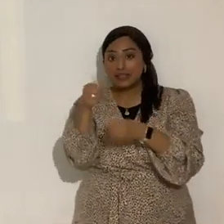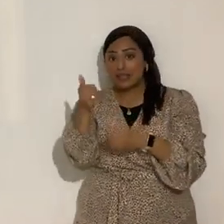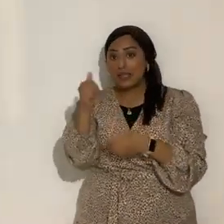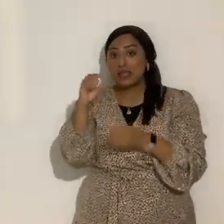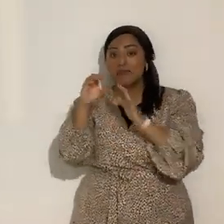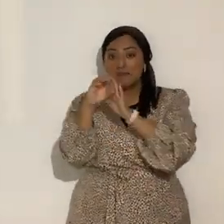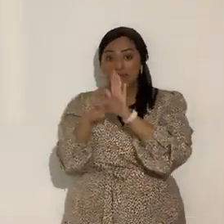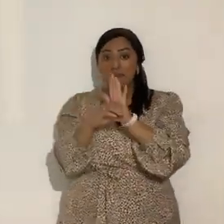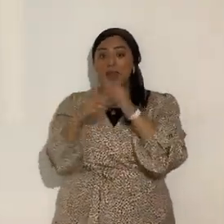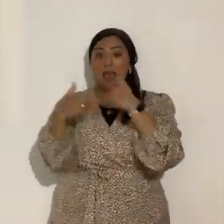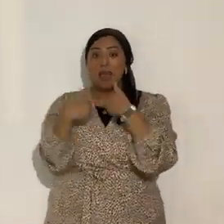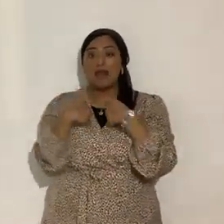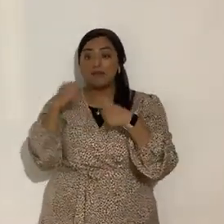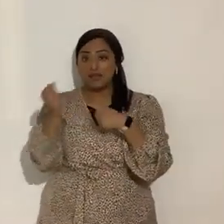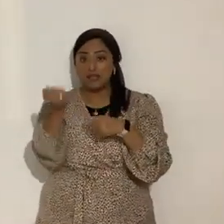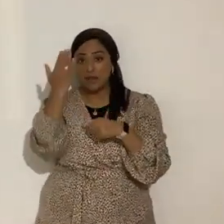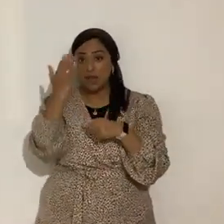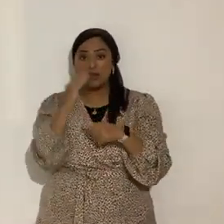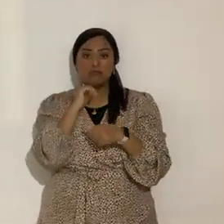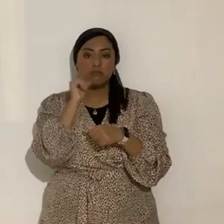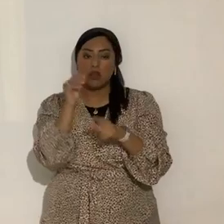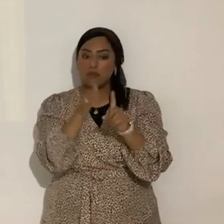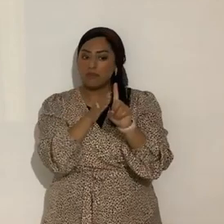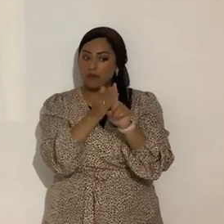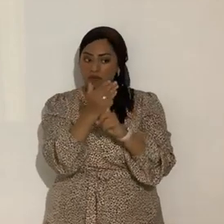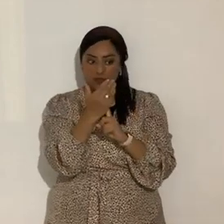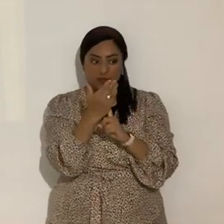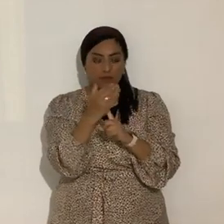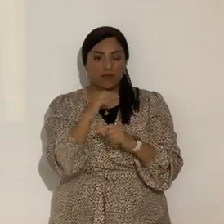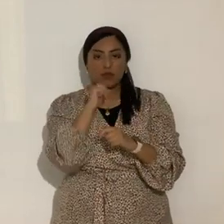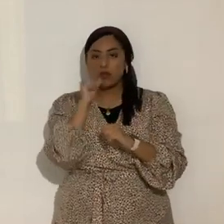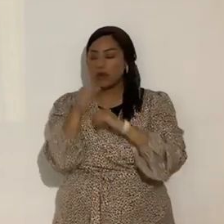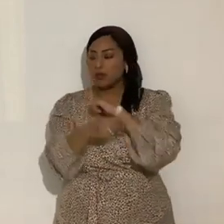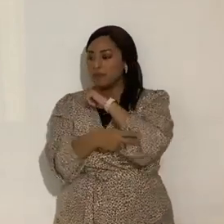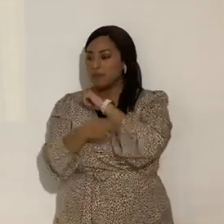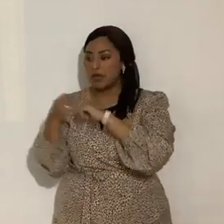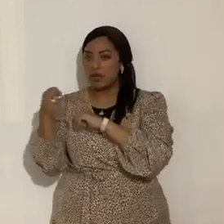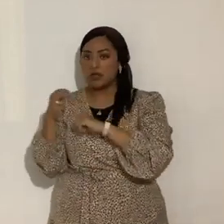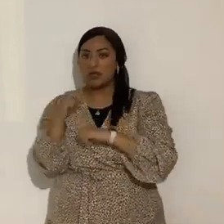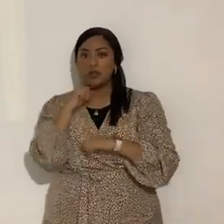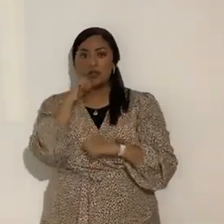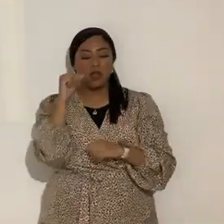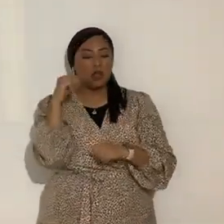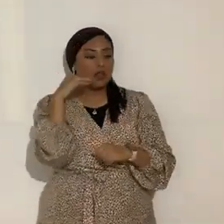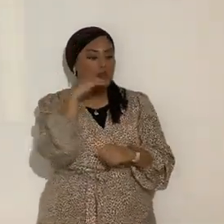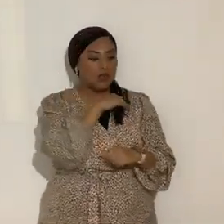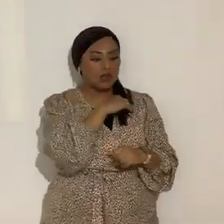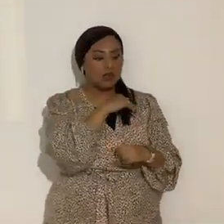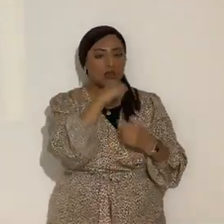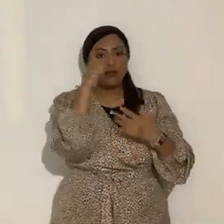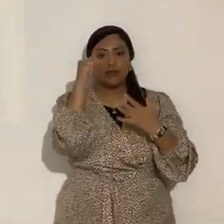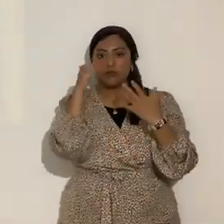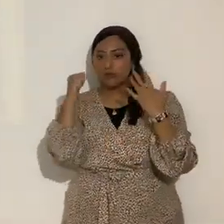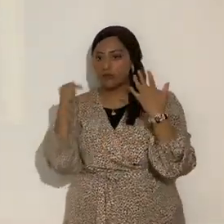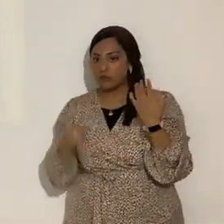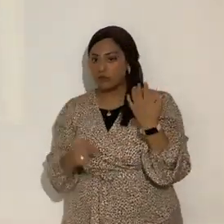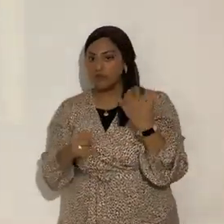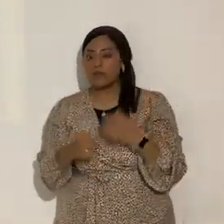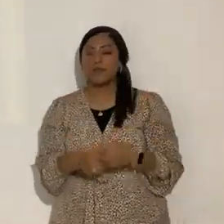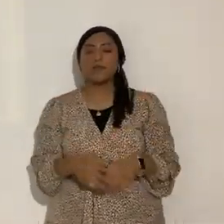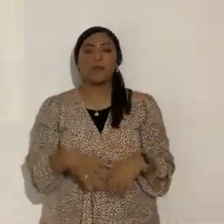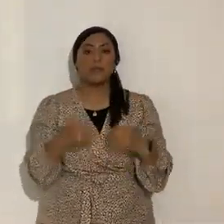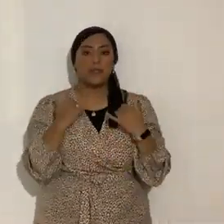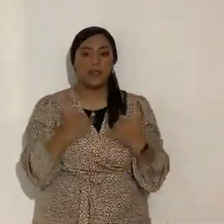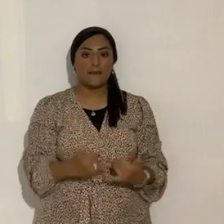está el Shabbat, está el no adulterar, ¿sí? No robar, no mentir y demás. Bueno,